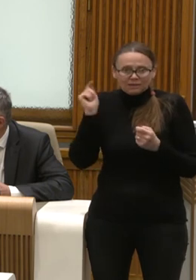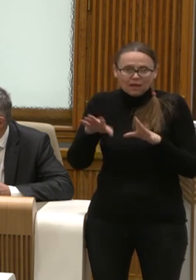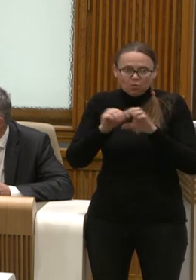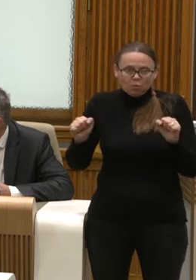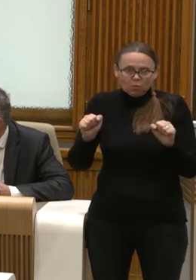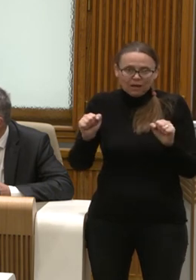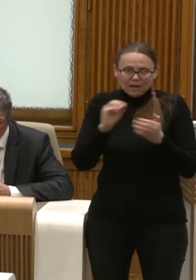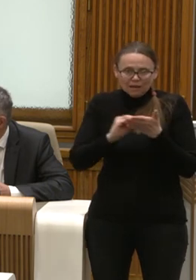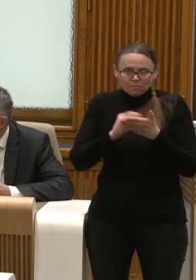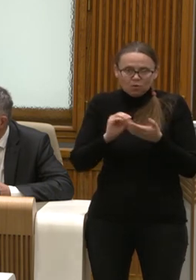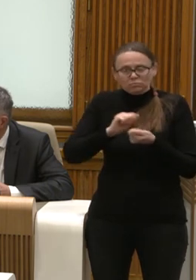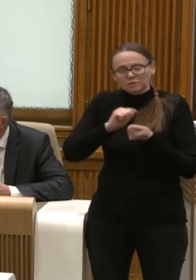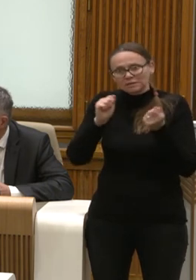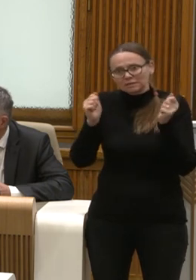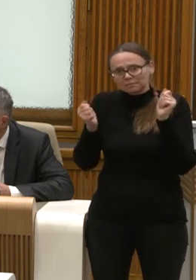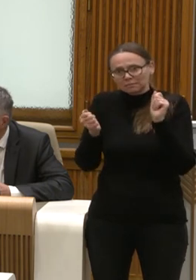sprevedli tudi v